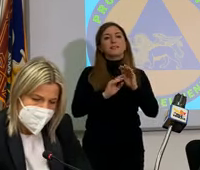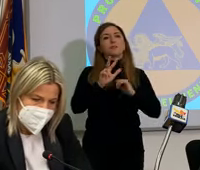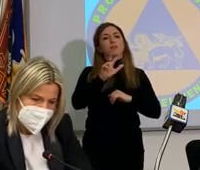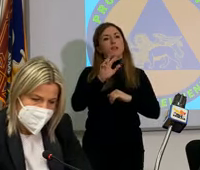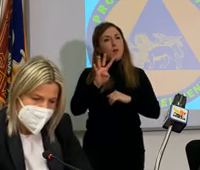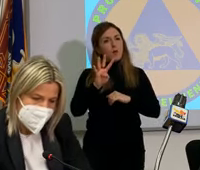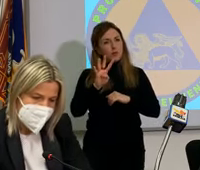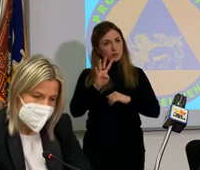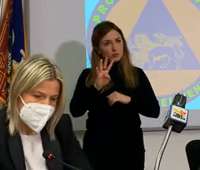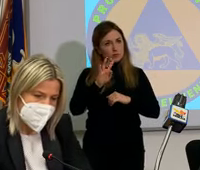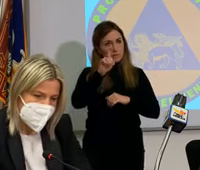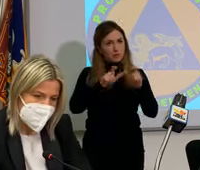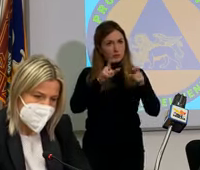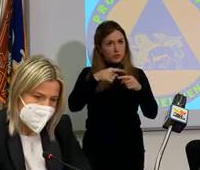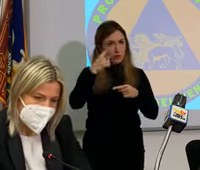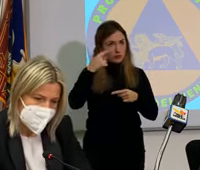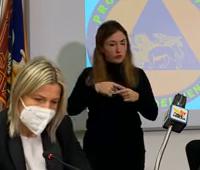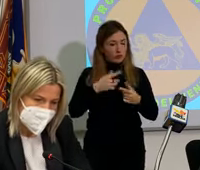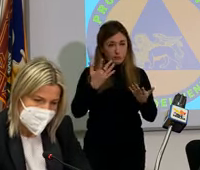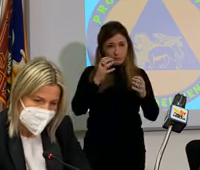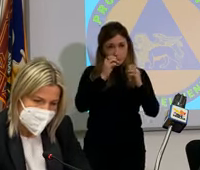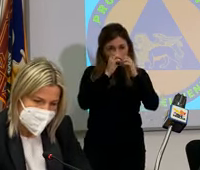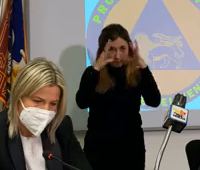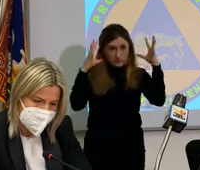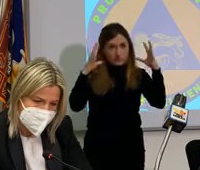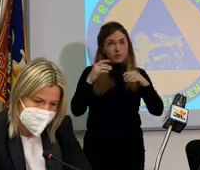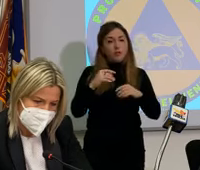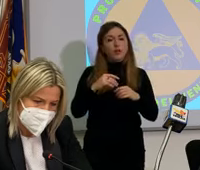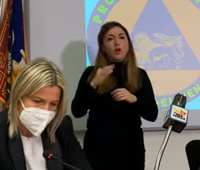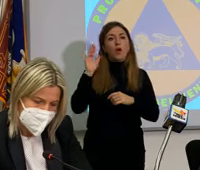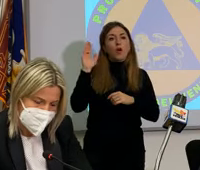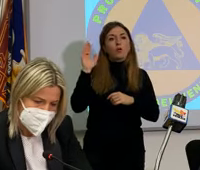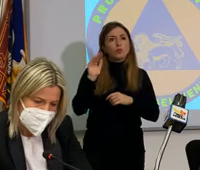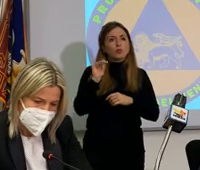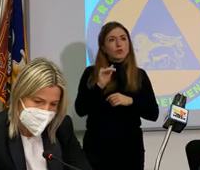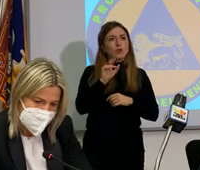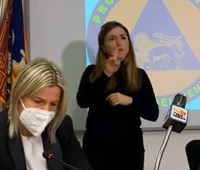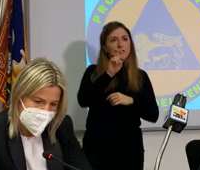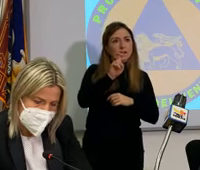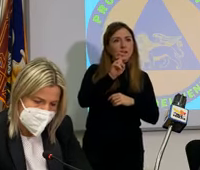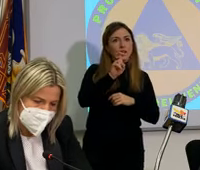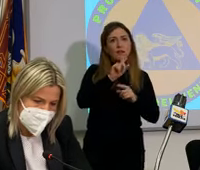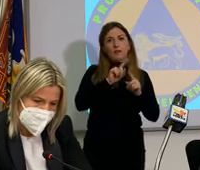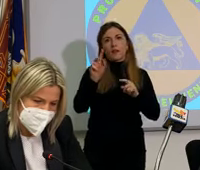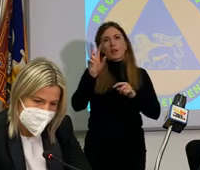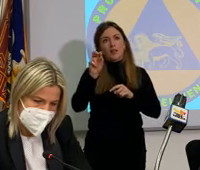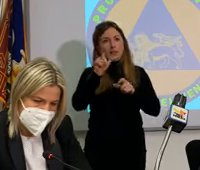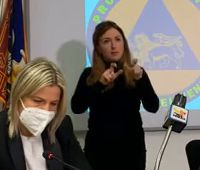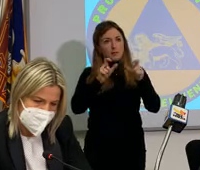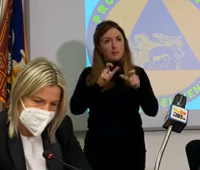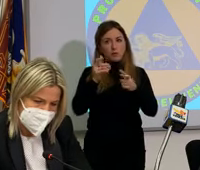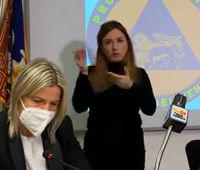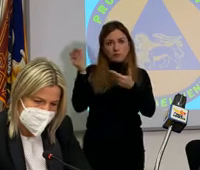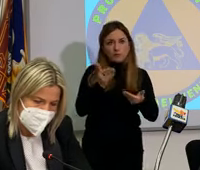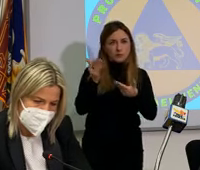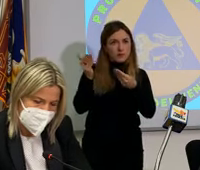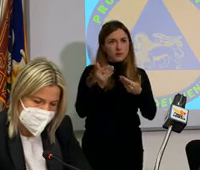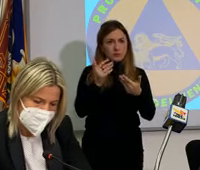persone l'ha capita che ricoverare ogni giorno dai 20 dei venti e trenta persone è uno sforzo importante